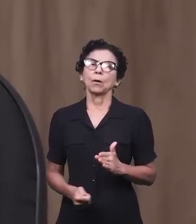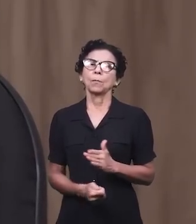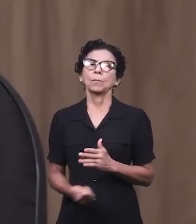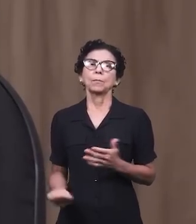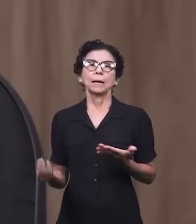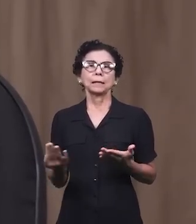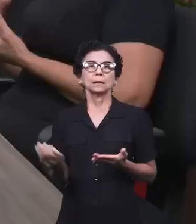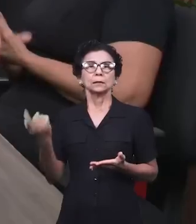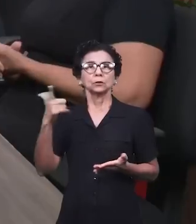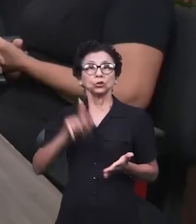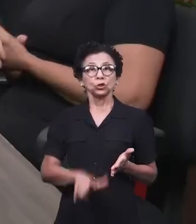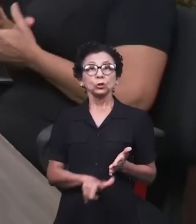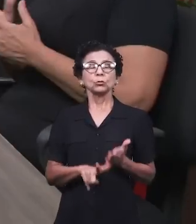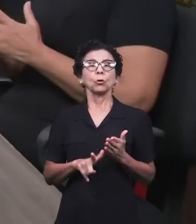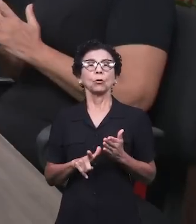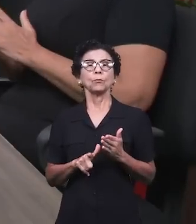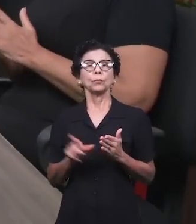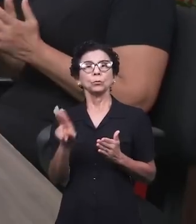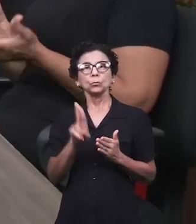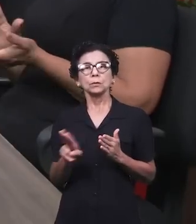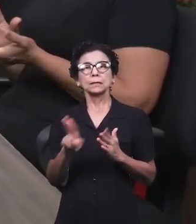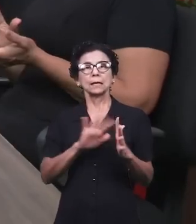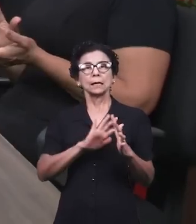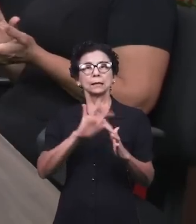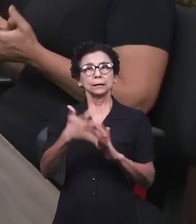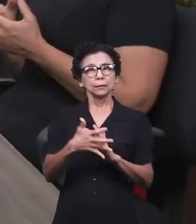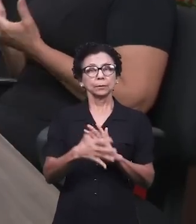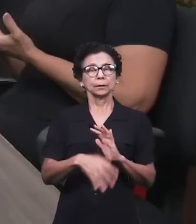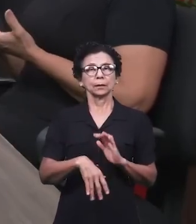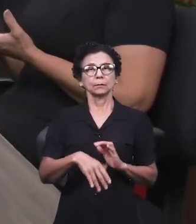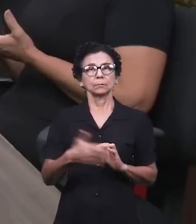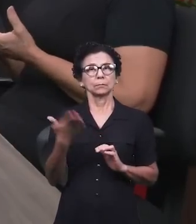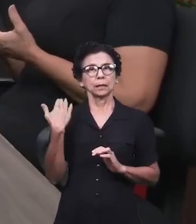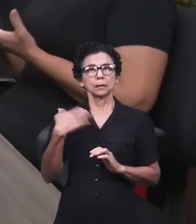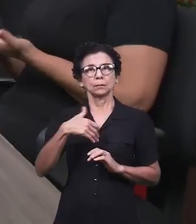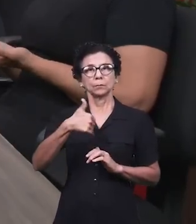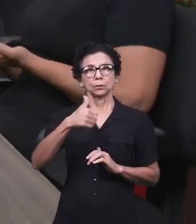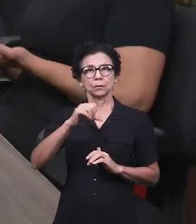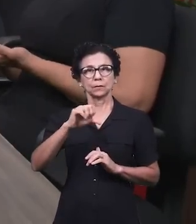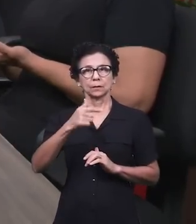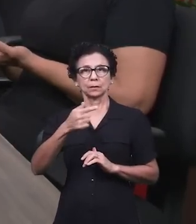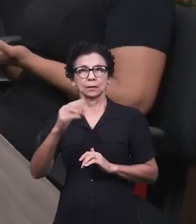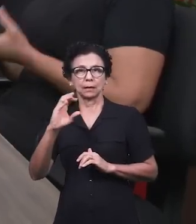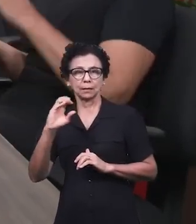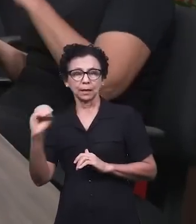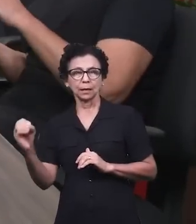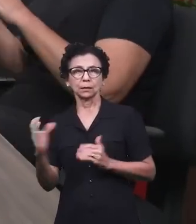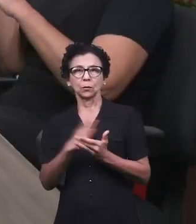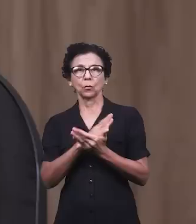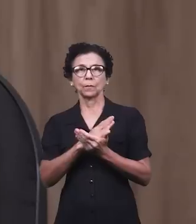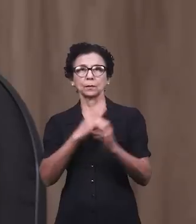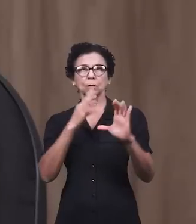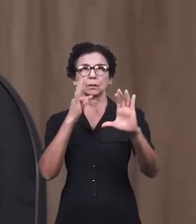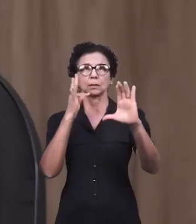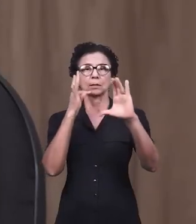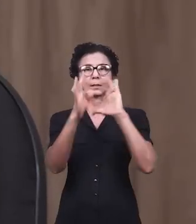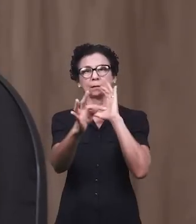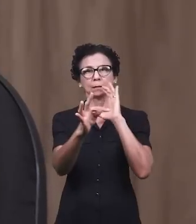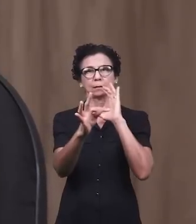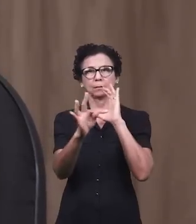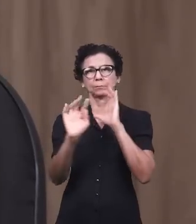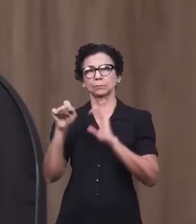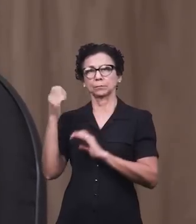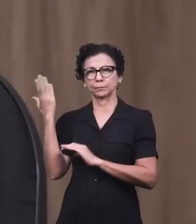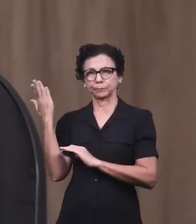com força, Sim. né? Na década de 70, iniciou o quê? A comunicação total, né? Como sinal a gente tem esse